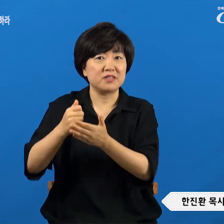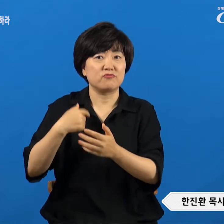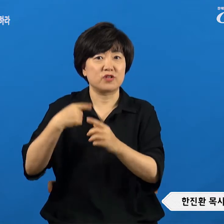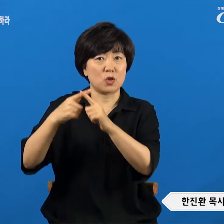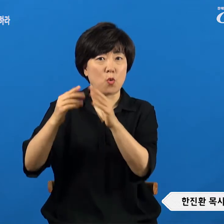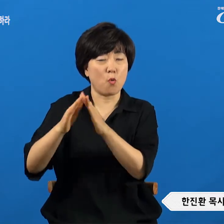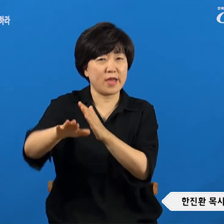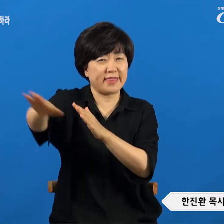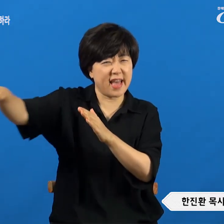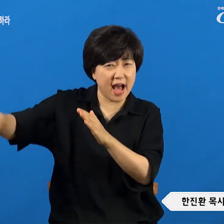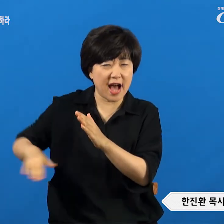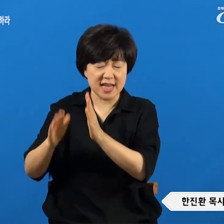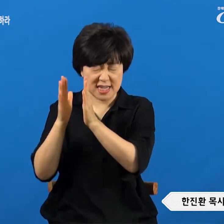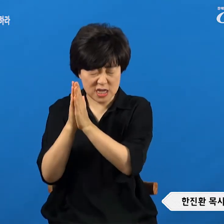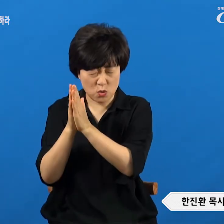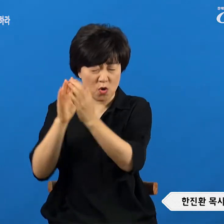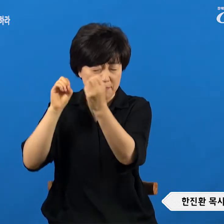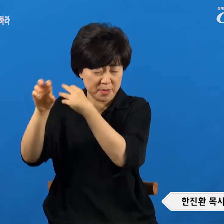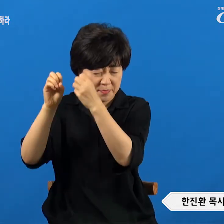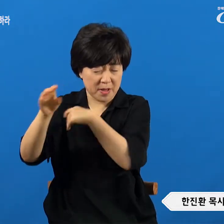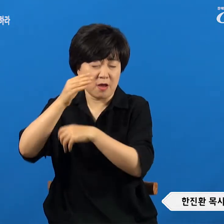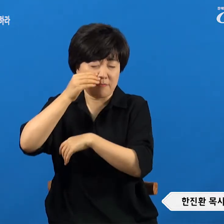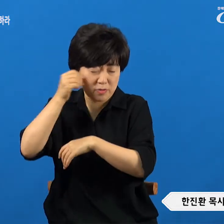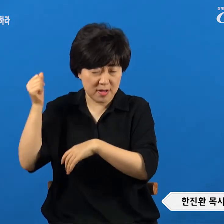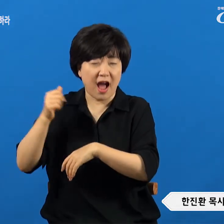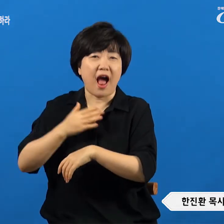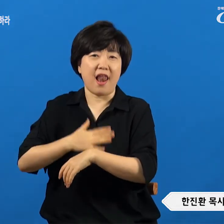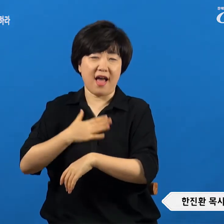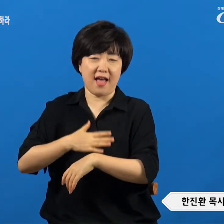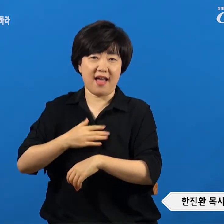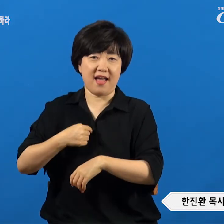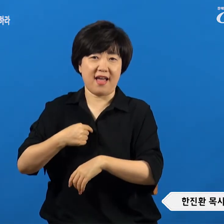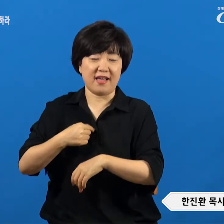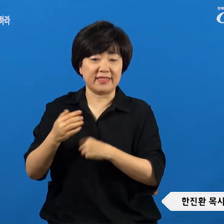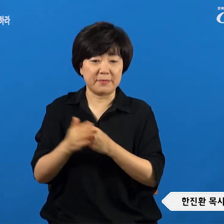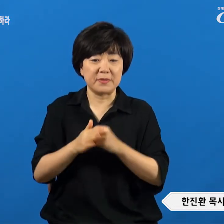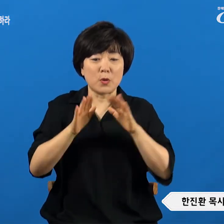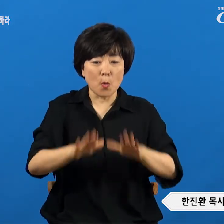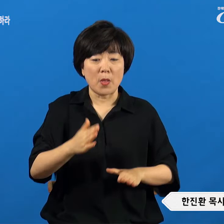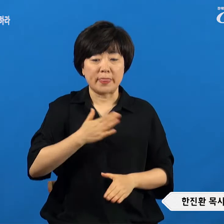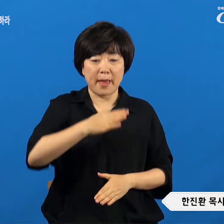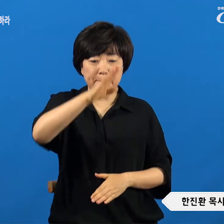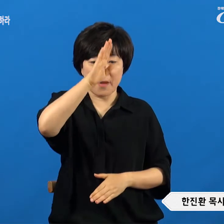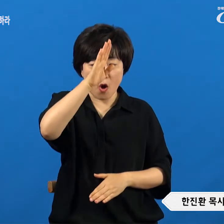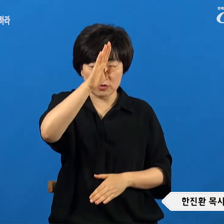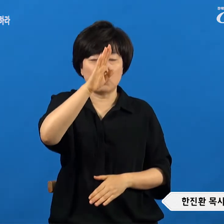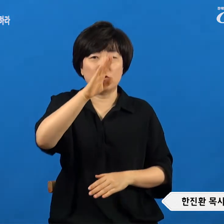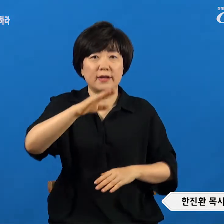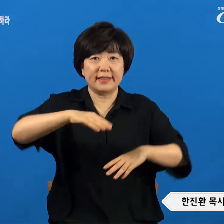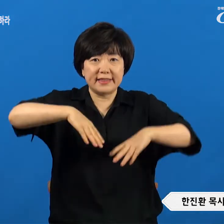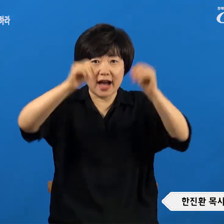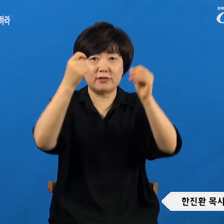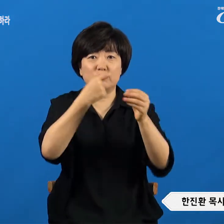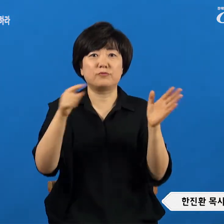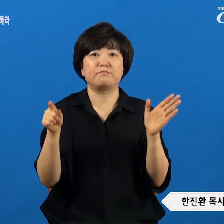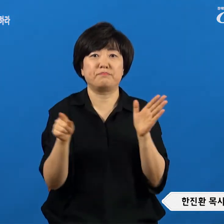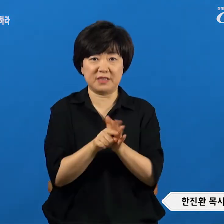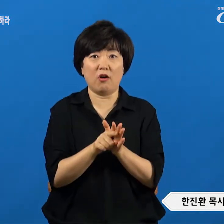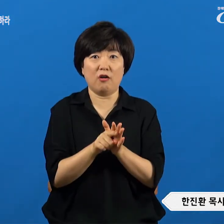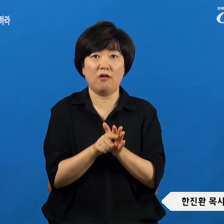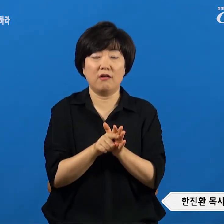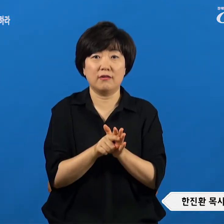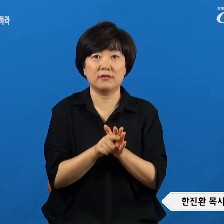중보기도팀 기도를 응답해 주신 것이 한두 번이 아니기 때문에 이번에도 반드시 응답해 주실 것이다.